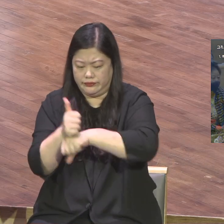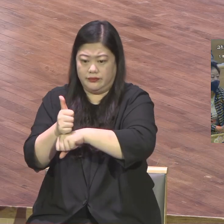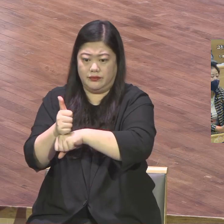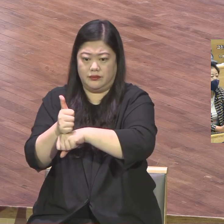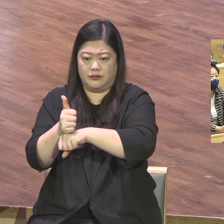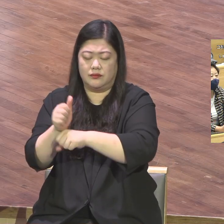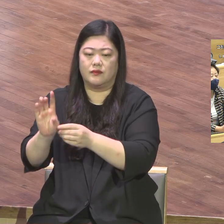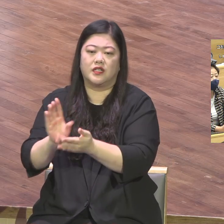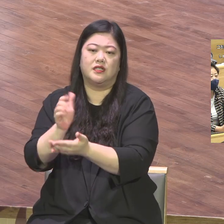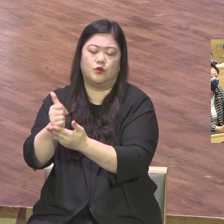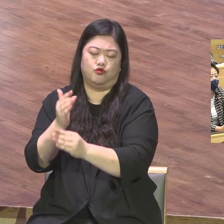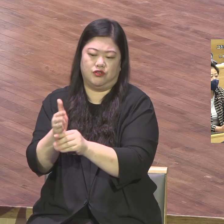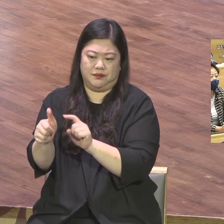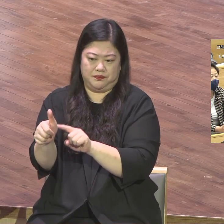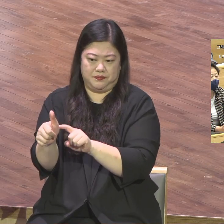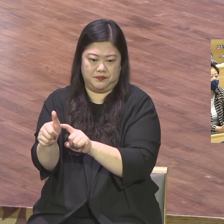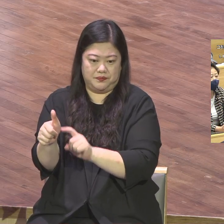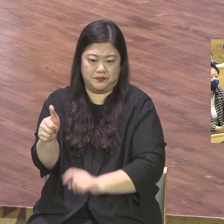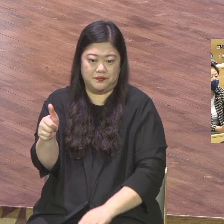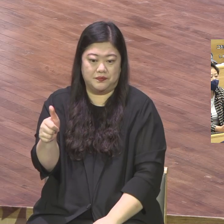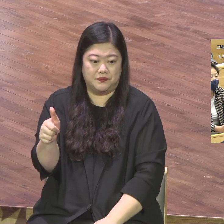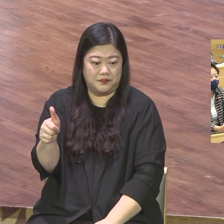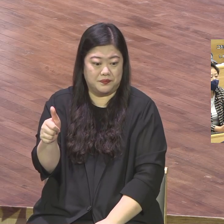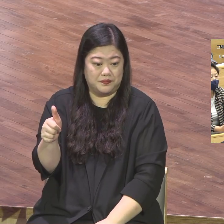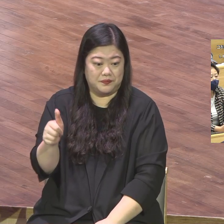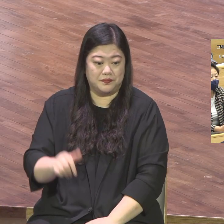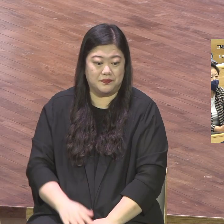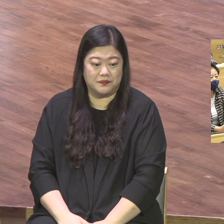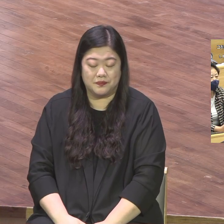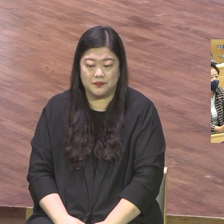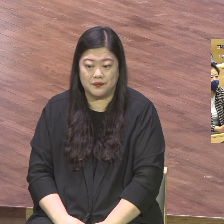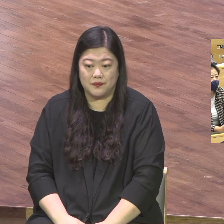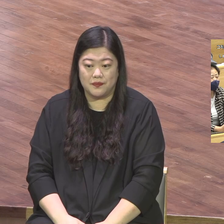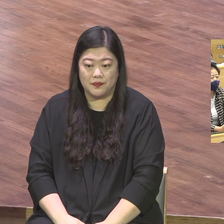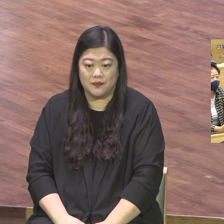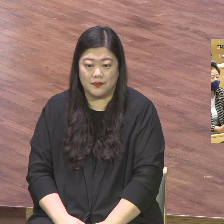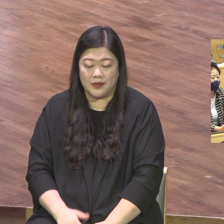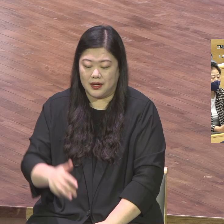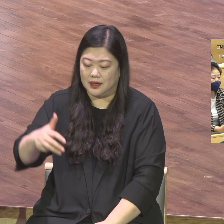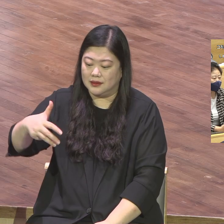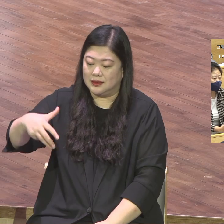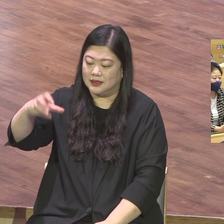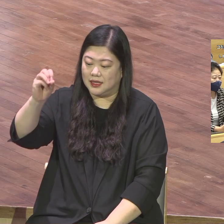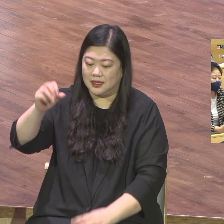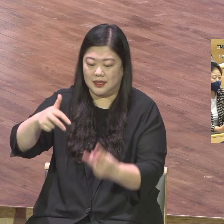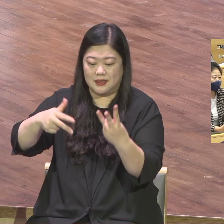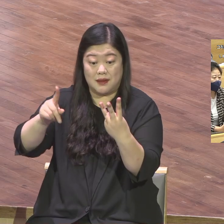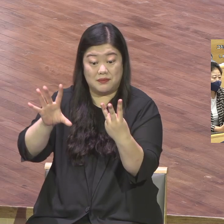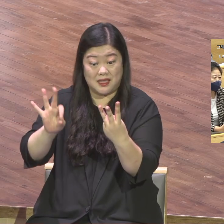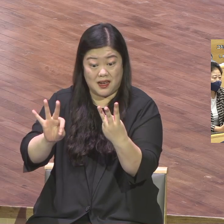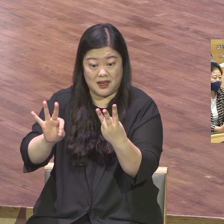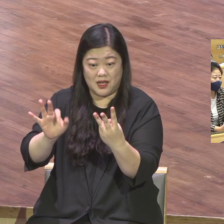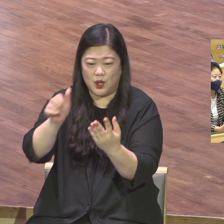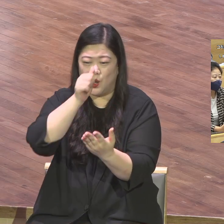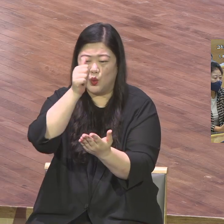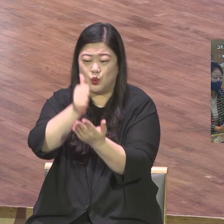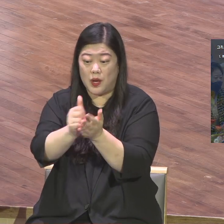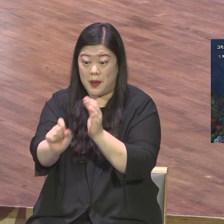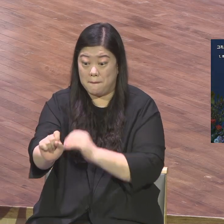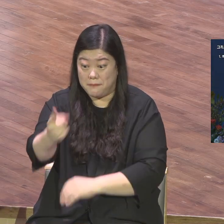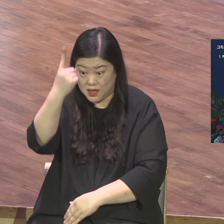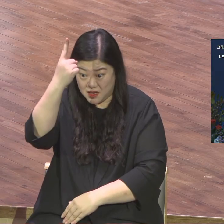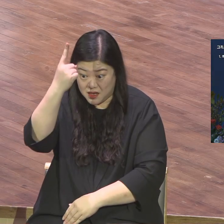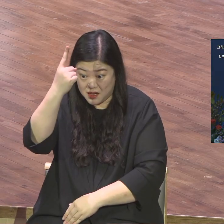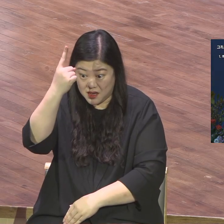있다. 그리스도 중심으로 창세기 상담 사건으로요 이것이 완전히